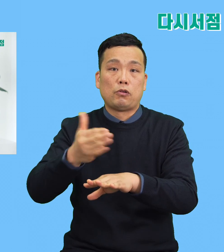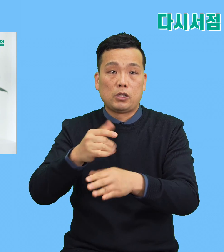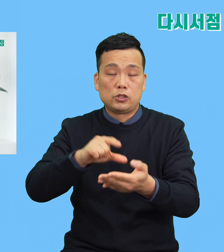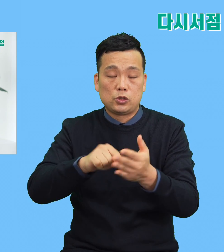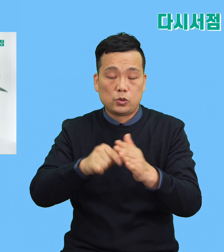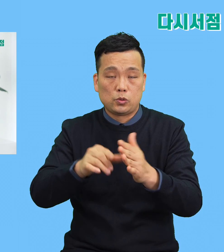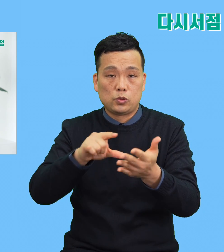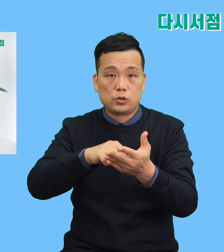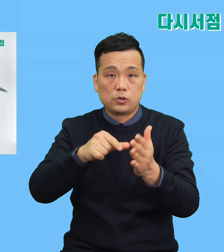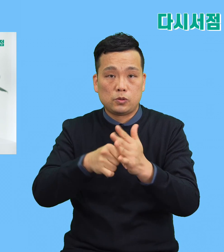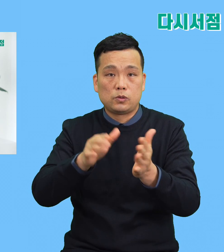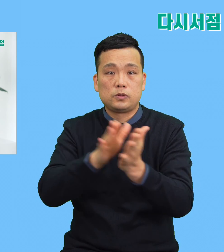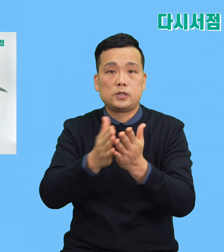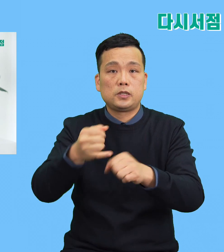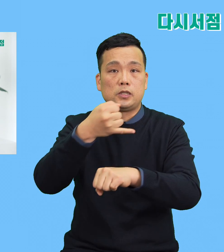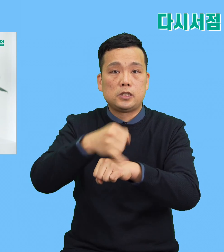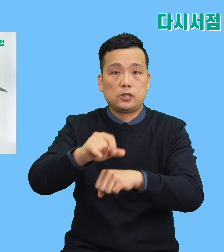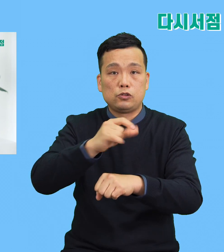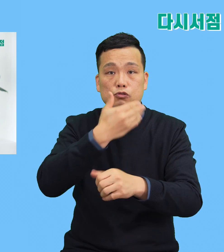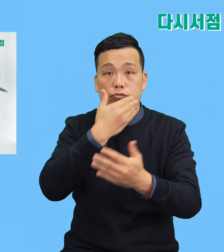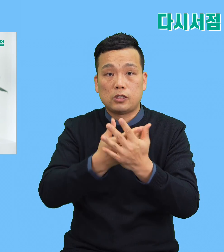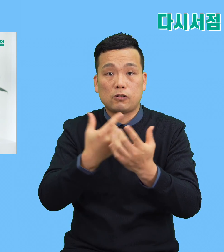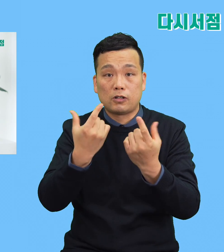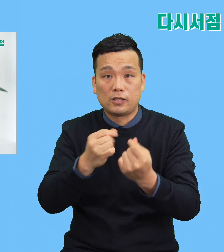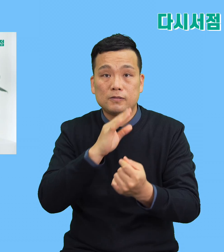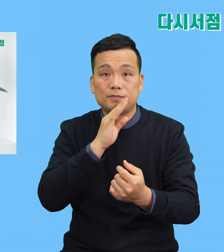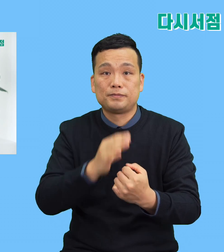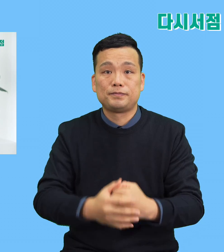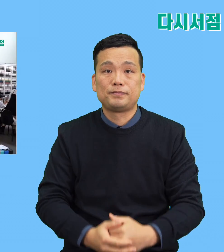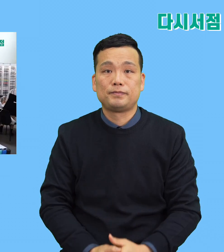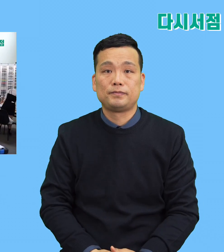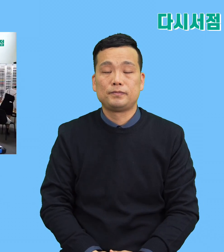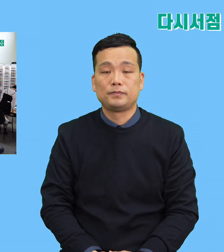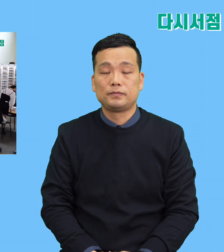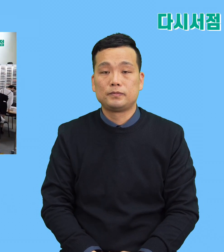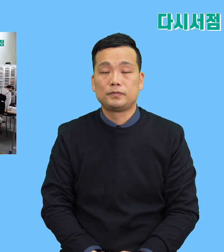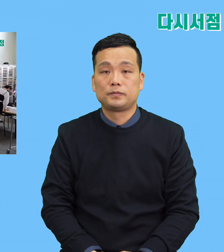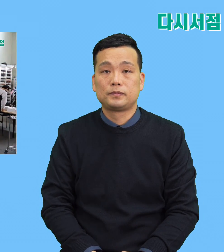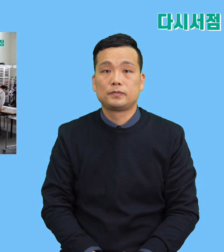북 디자인이 정말 중요한 거죠. 네네네.